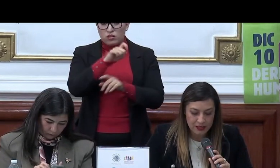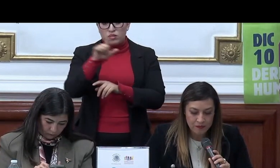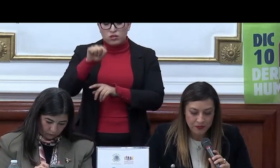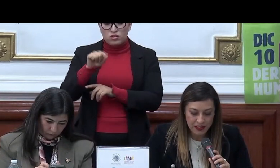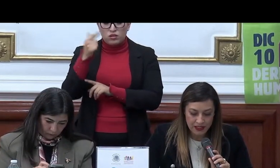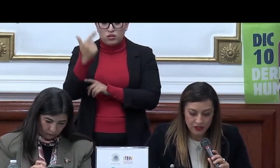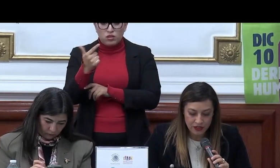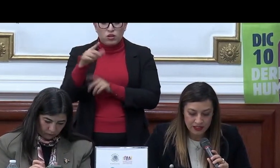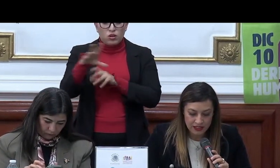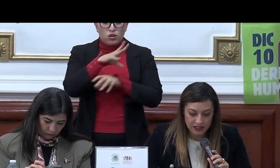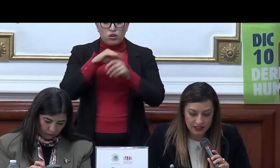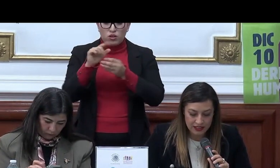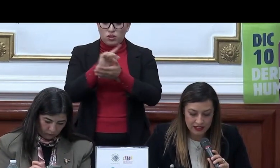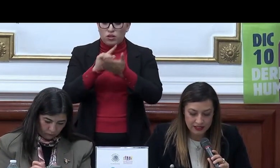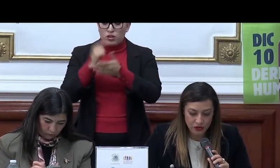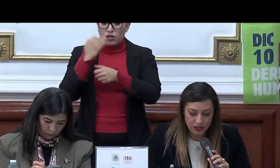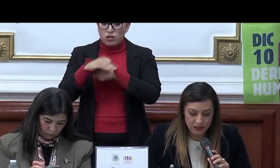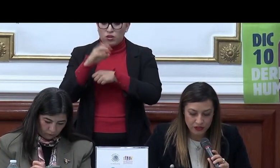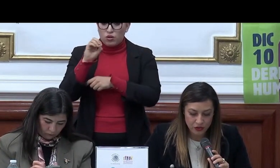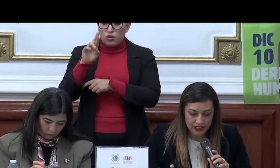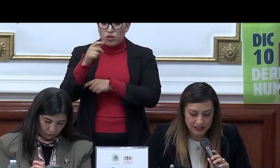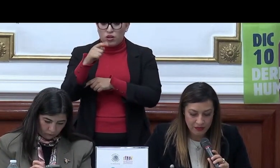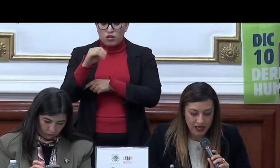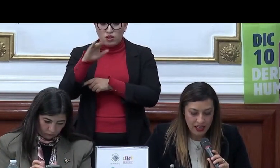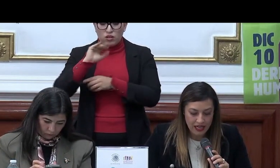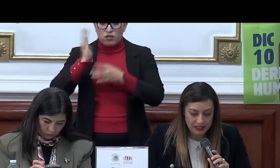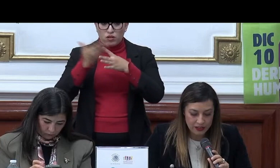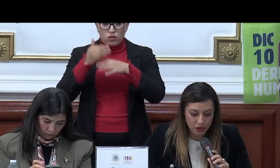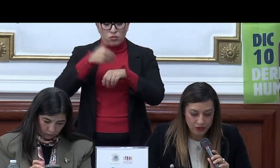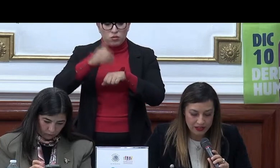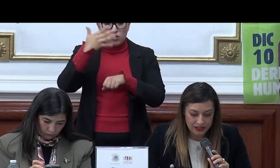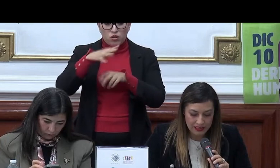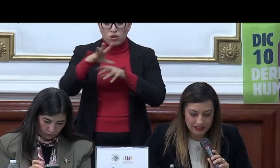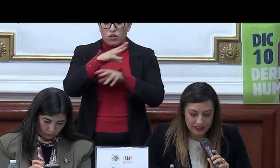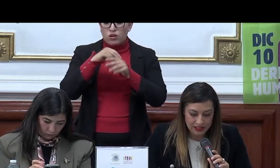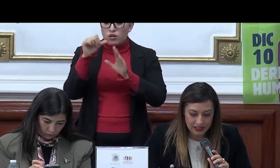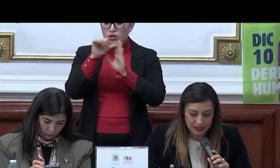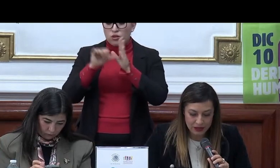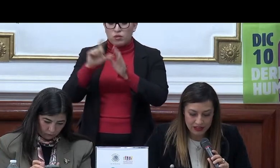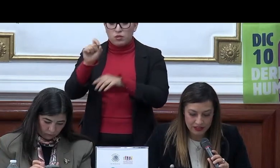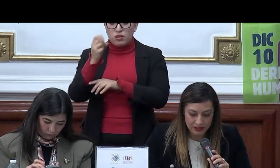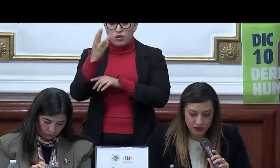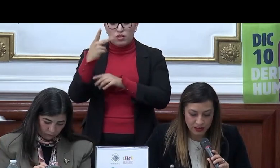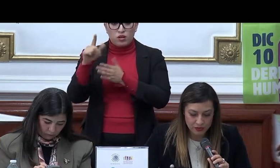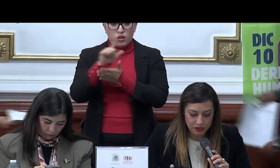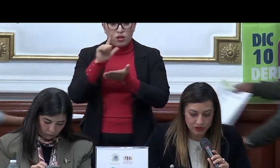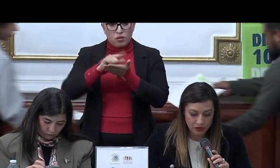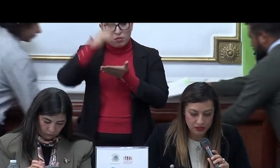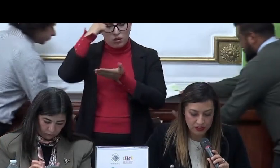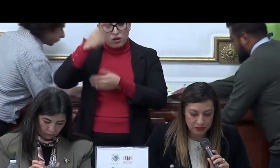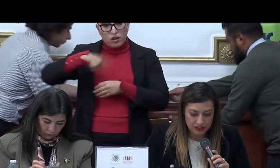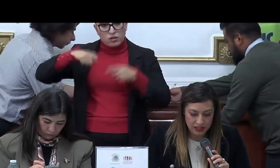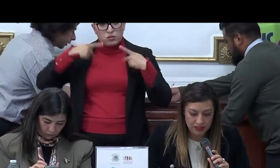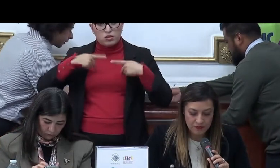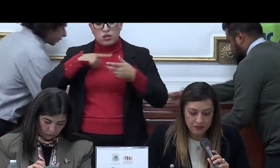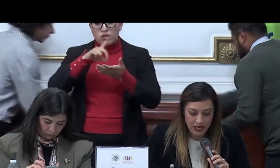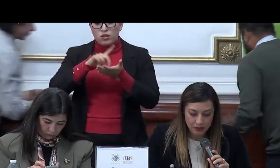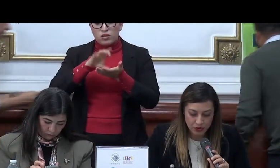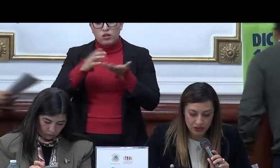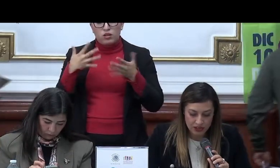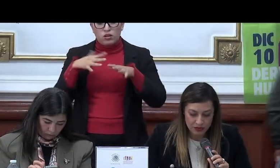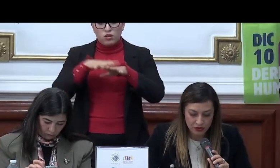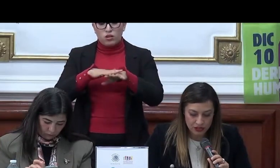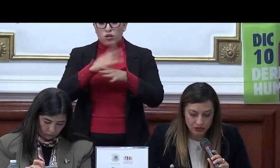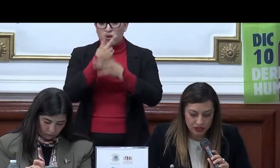177 de la Ley Orgánica de Alcaldías y una fracción décima al artículo 23 de la Ley para la Integración de las Personas con Discapacidad,